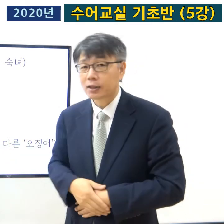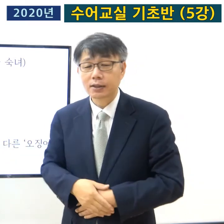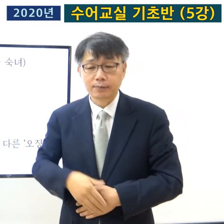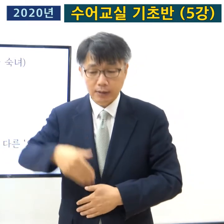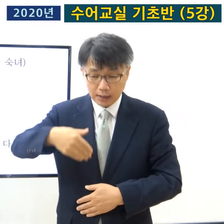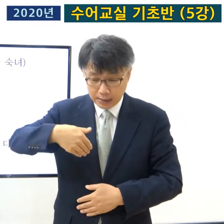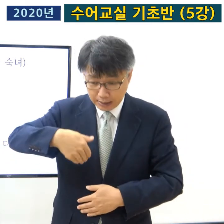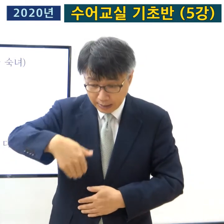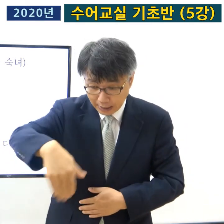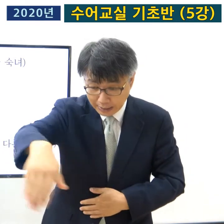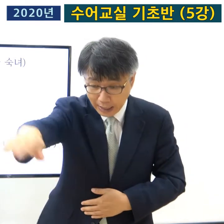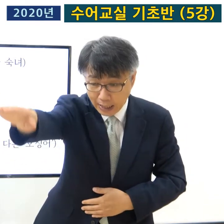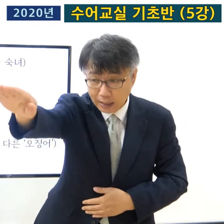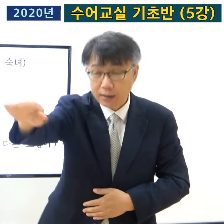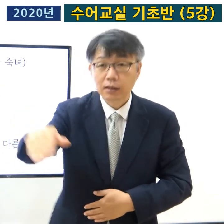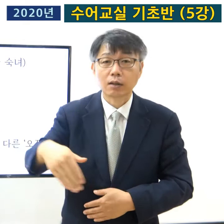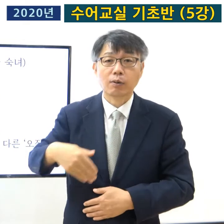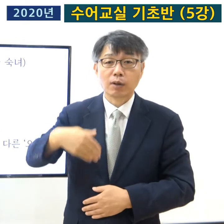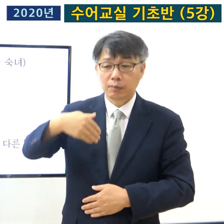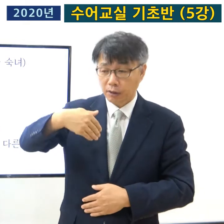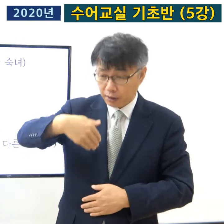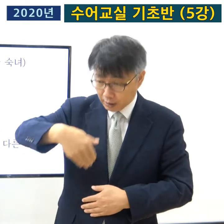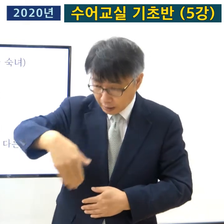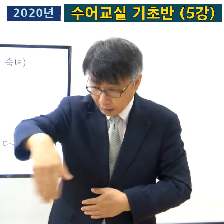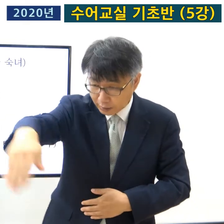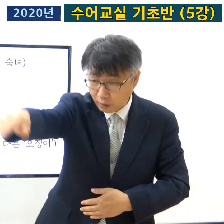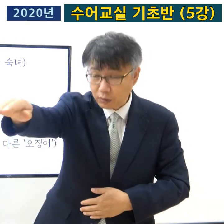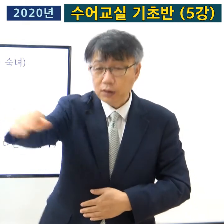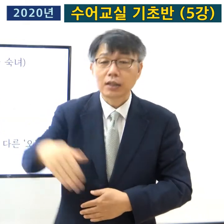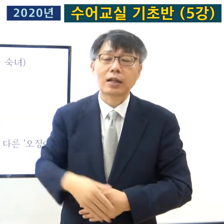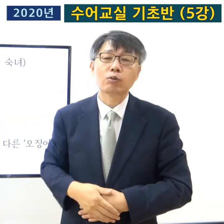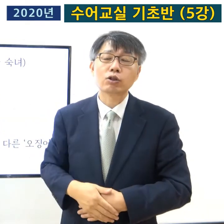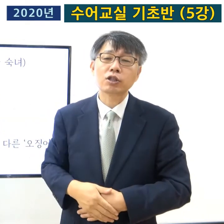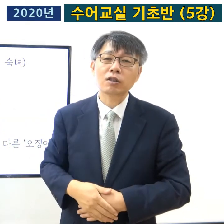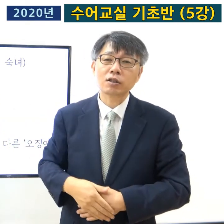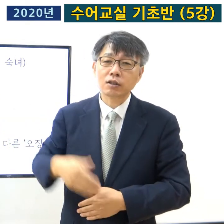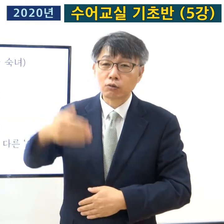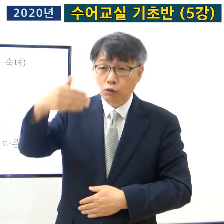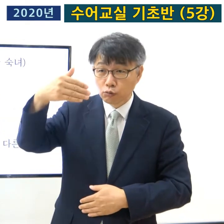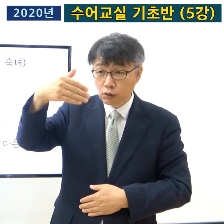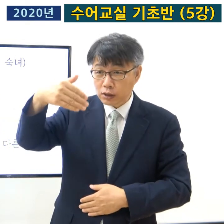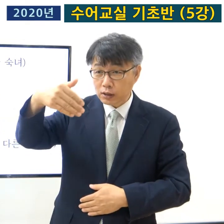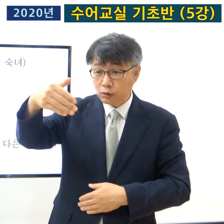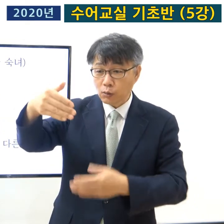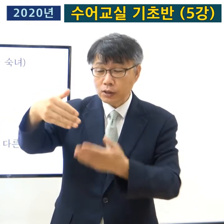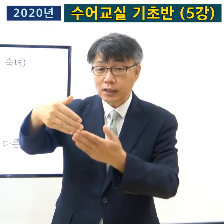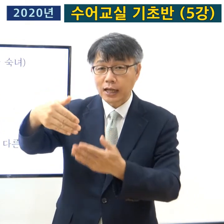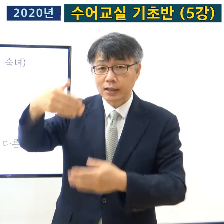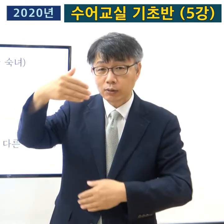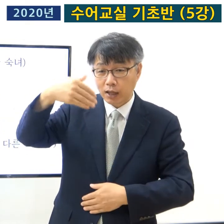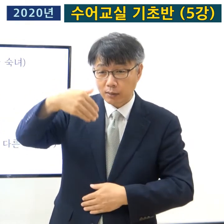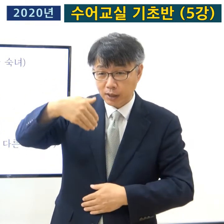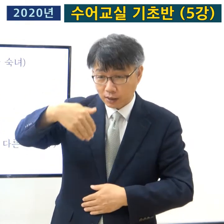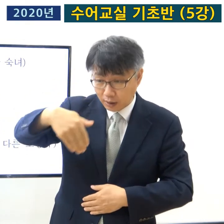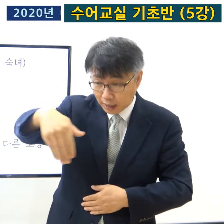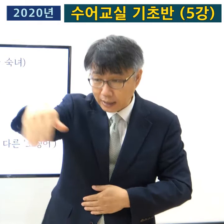가다. 이렇게 표현하면 가는 것. 자, 우리 시선들은 손끝을 향한다고 생각하면 될 것 같아요.